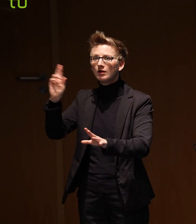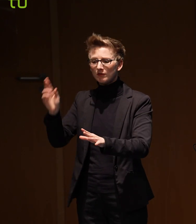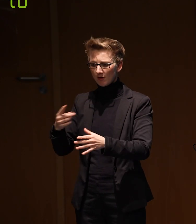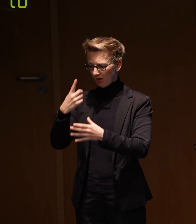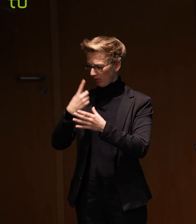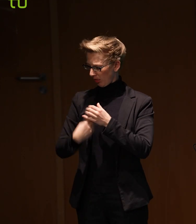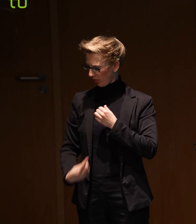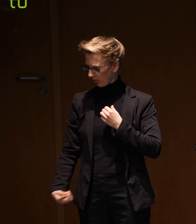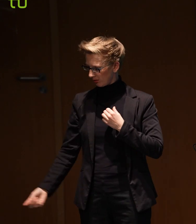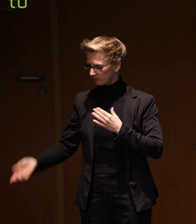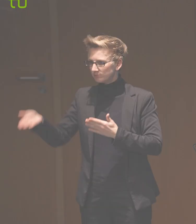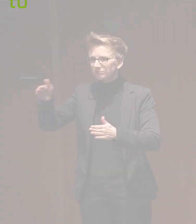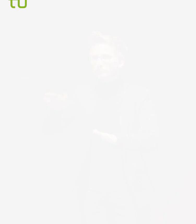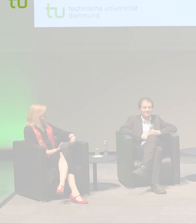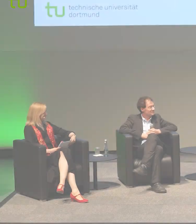und gefallene Menschen.